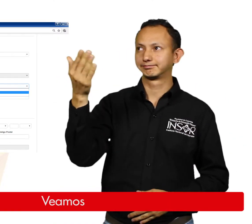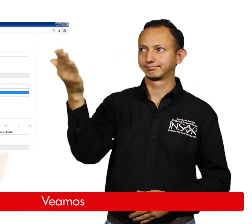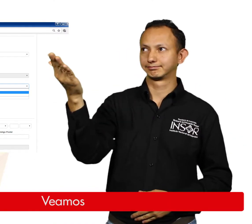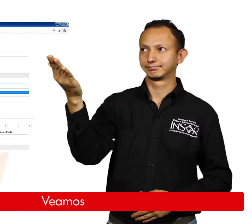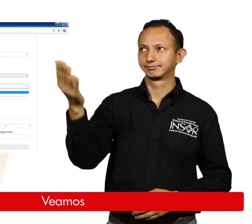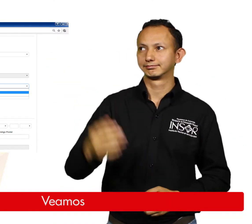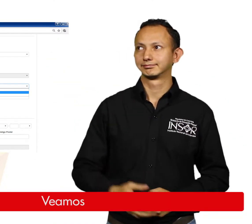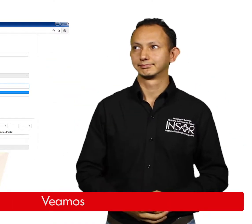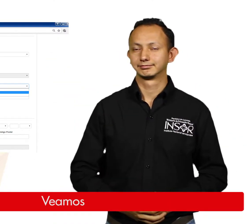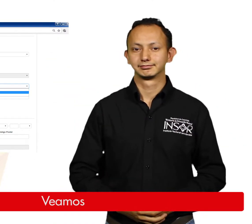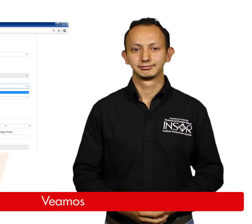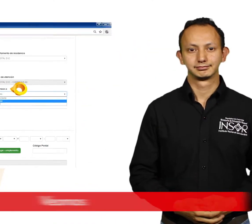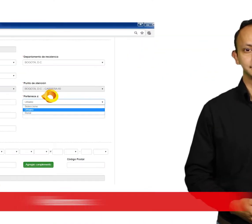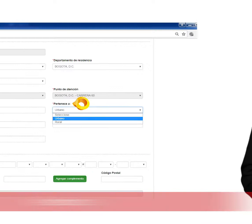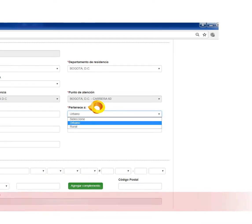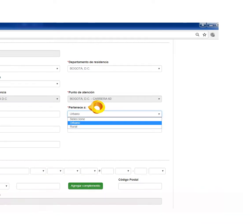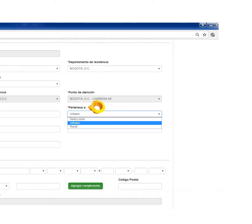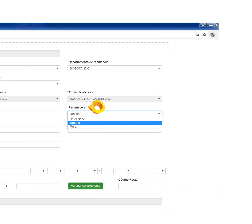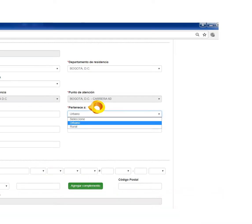Veamos.